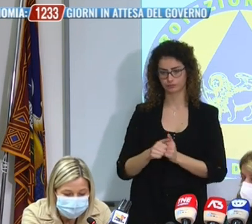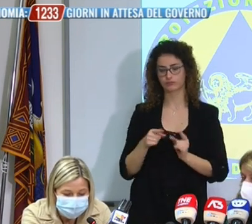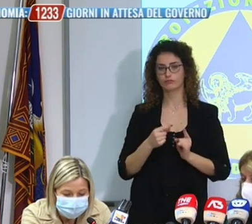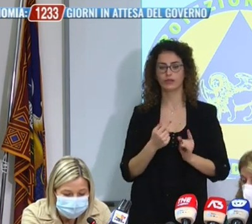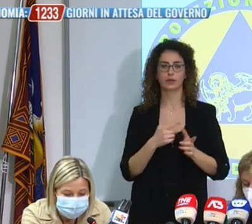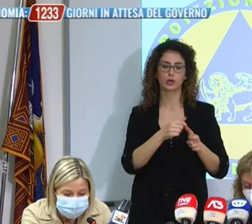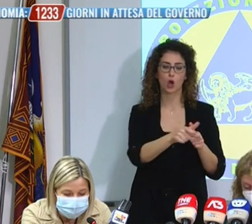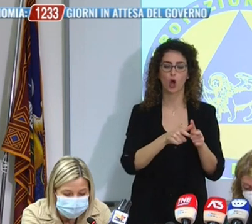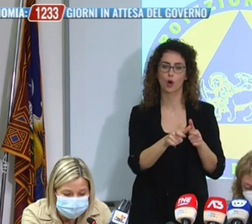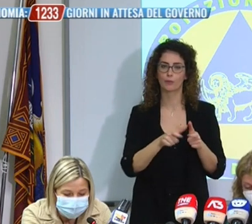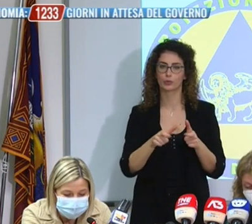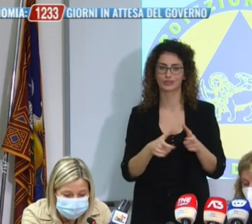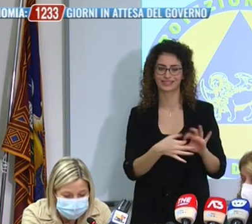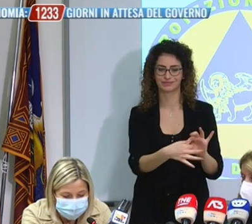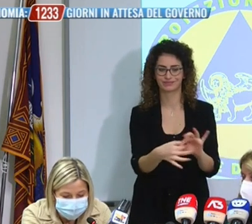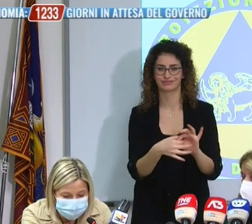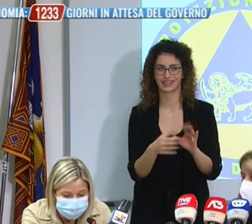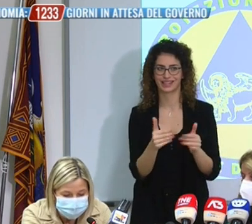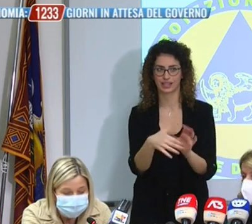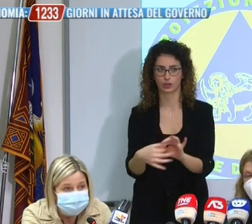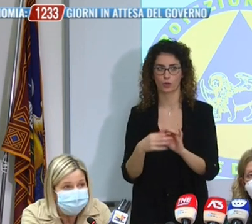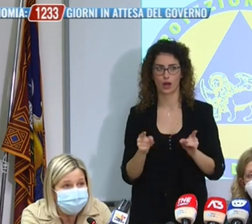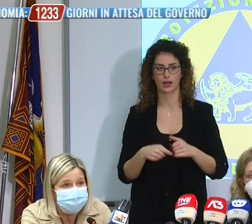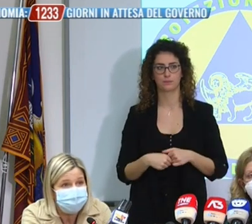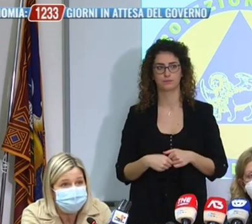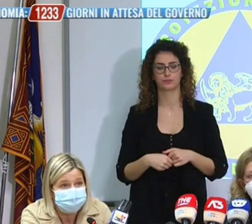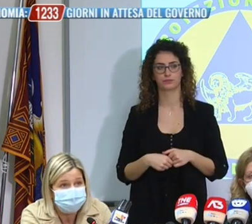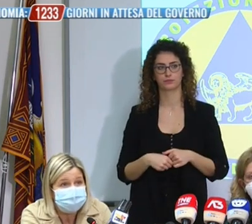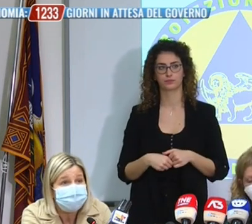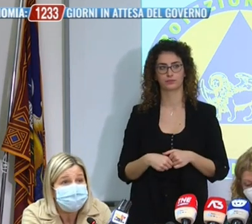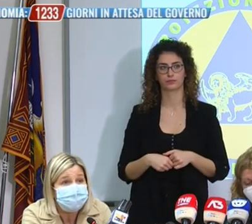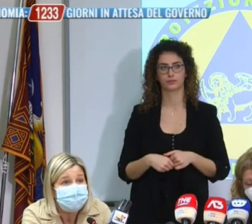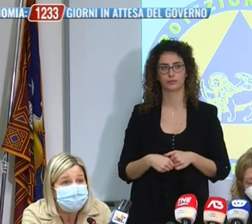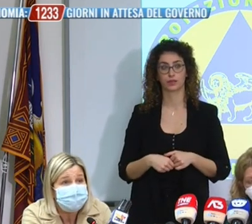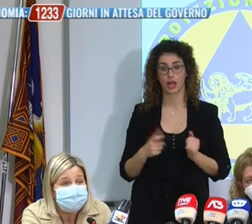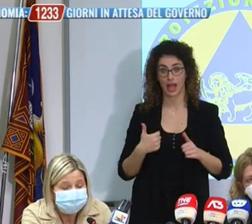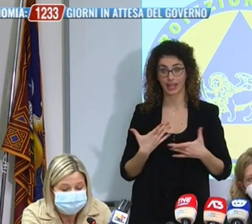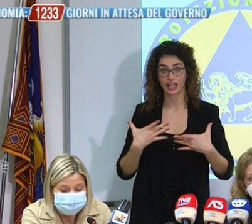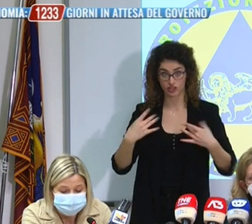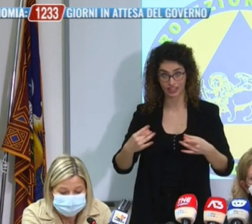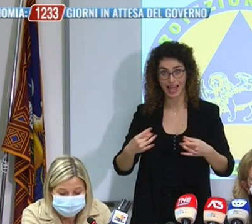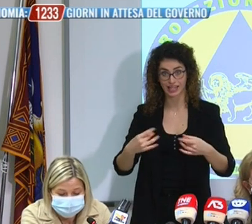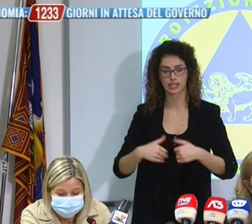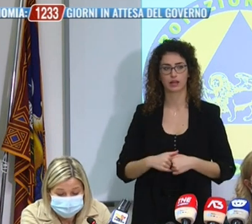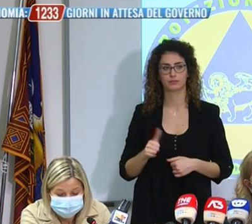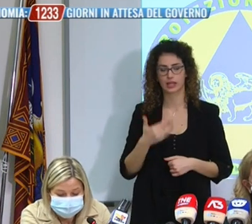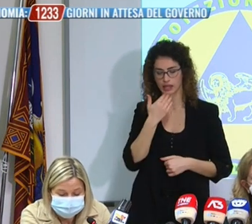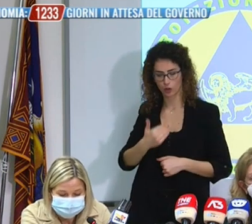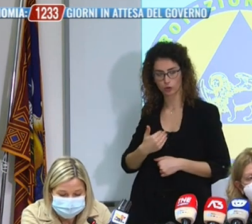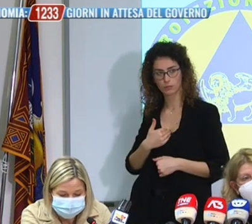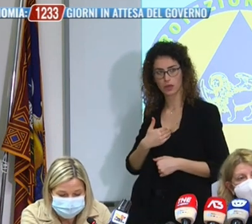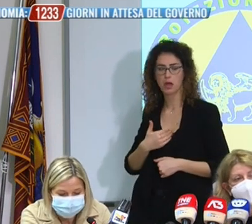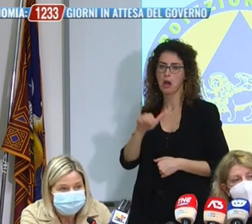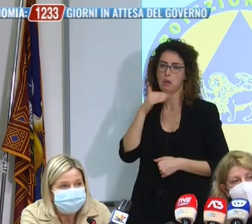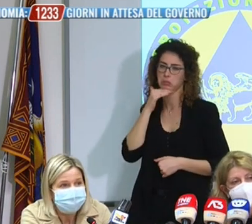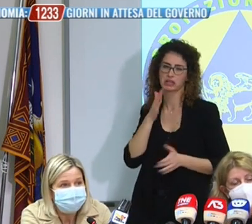vari comuni all'interno dei distretti. Oggi non abbiamo solo il distretto unico. Sì, sì, con l'incidenza. Secondo me è sufficiente